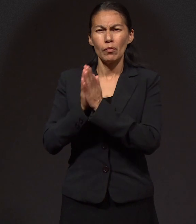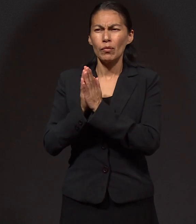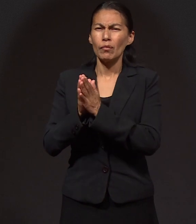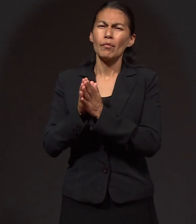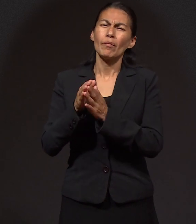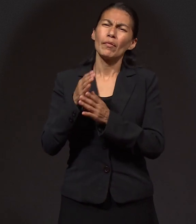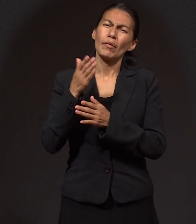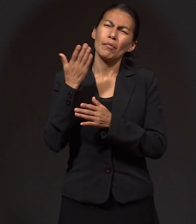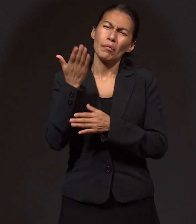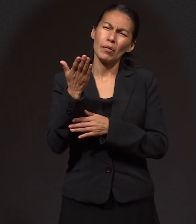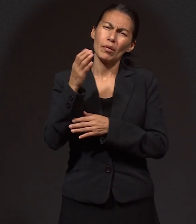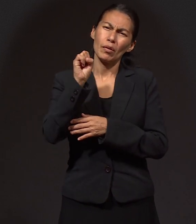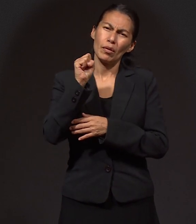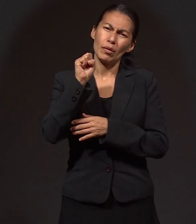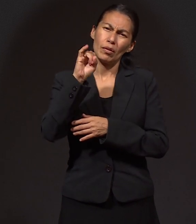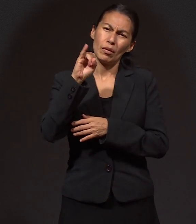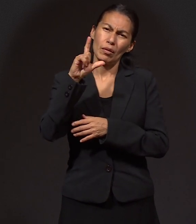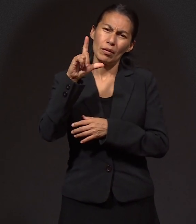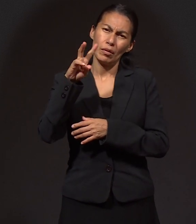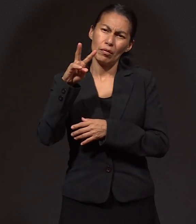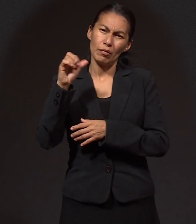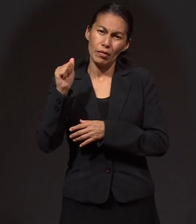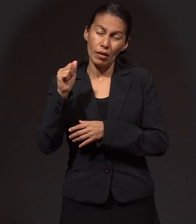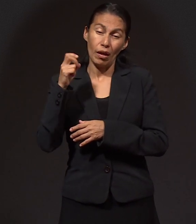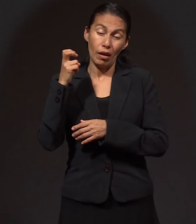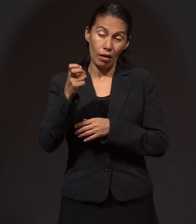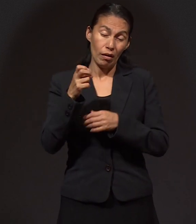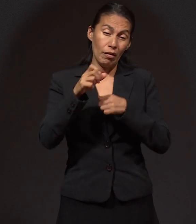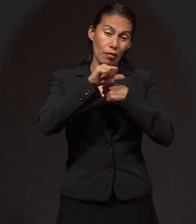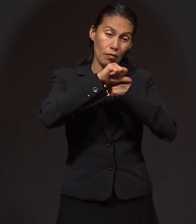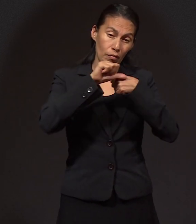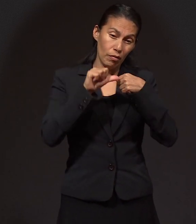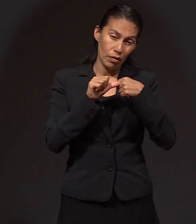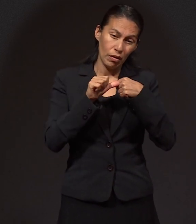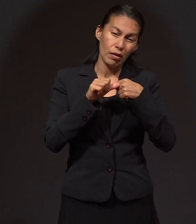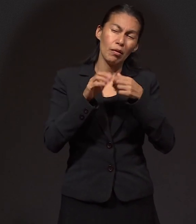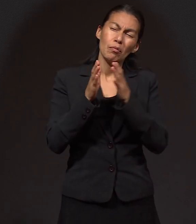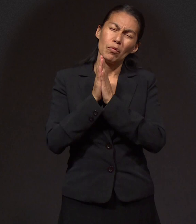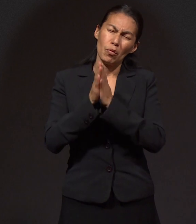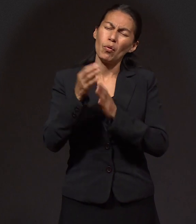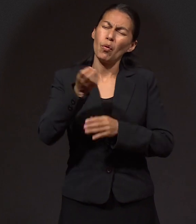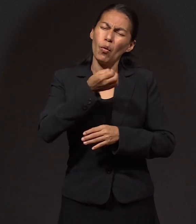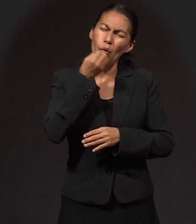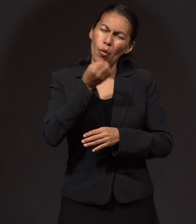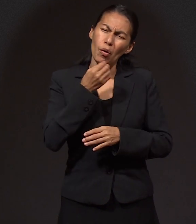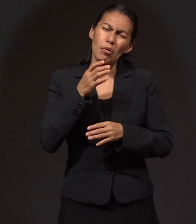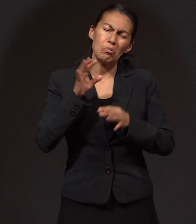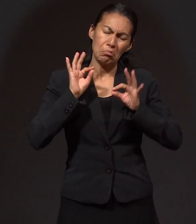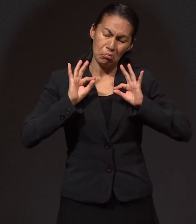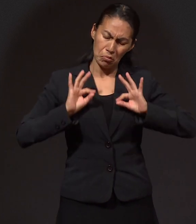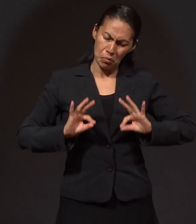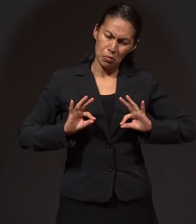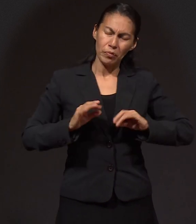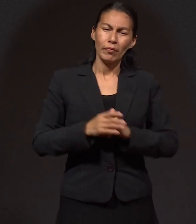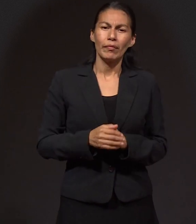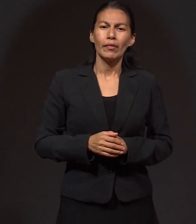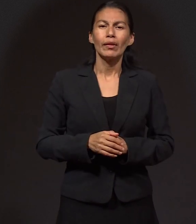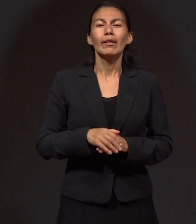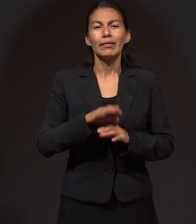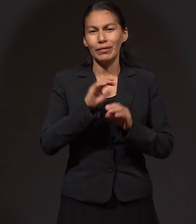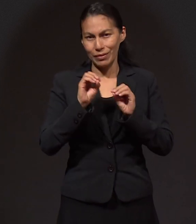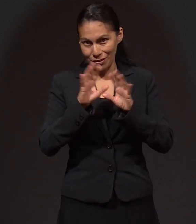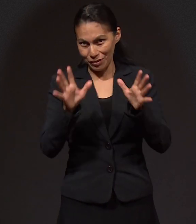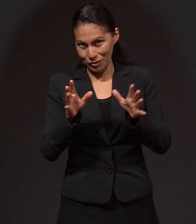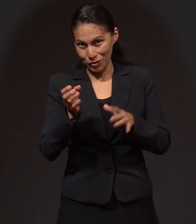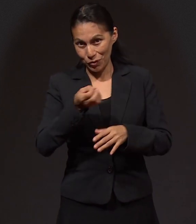saludos. Le pido que incluyan en sus oraciones a Silvia Flores, que fue operada y está en recuperación. Dios